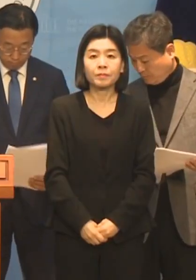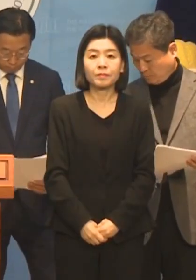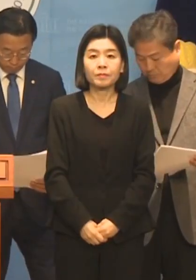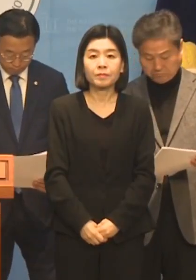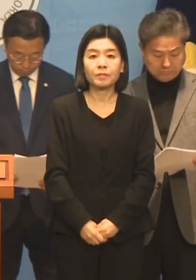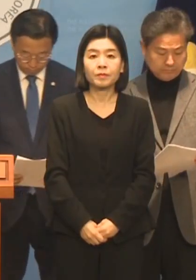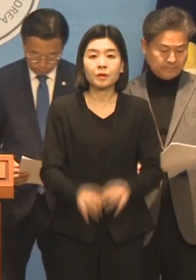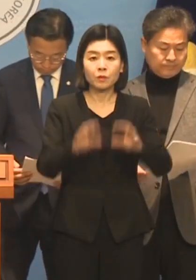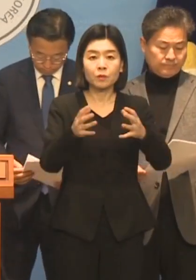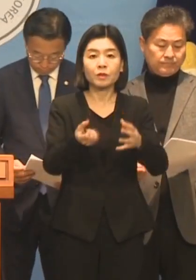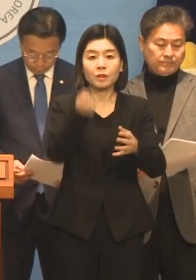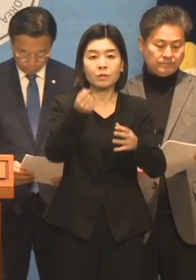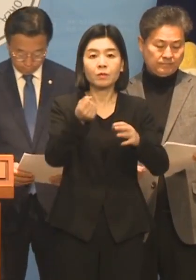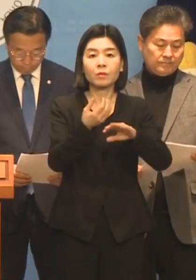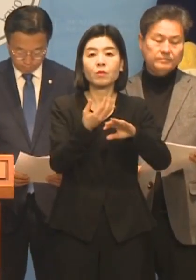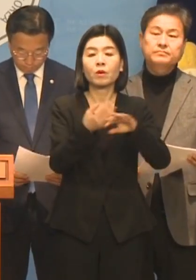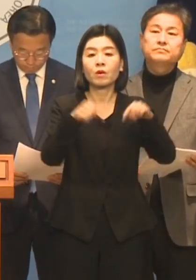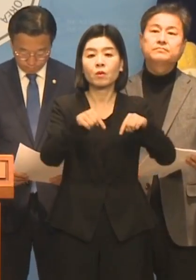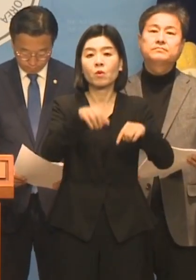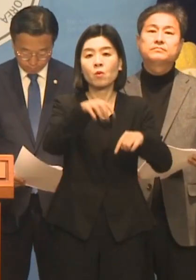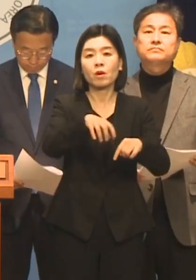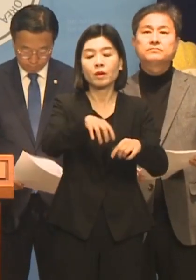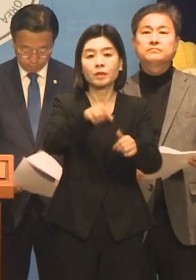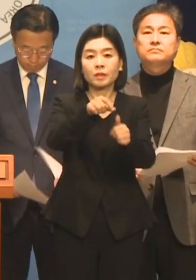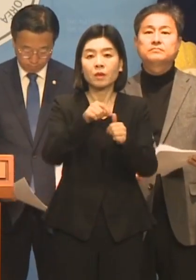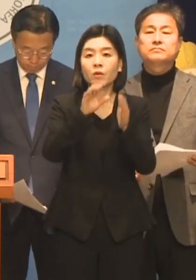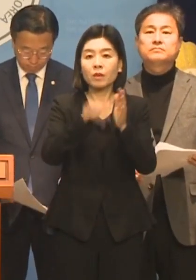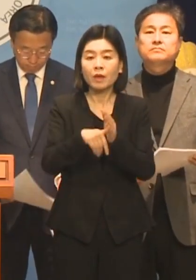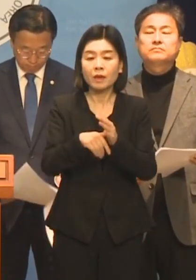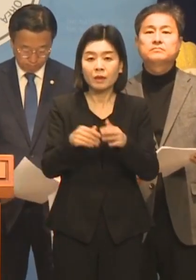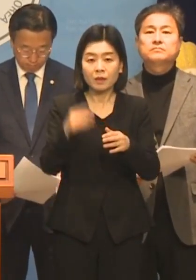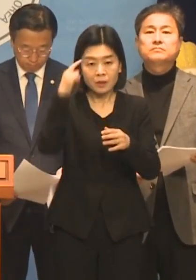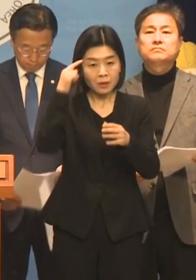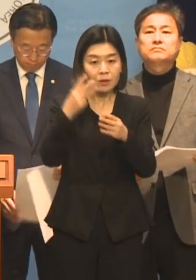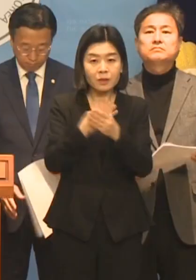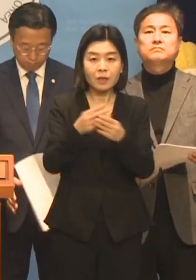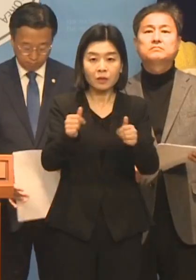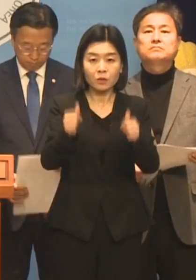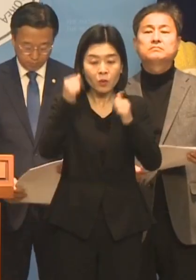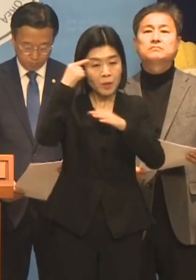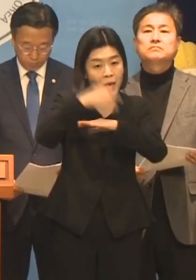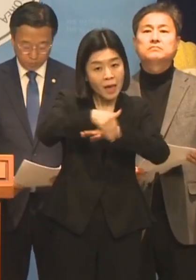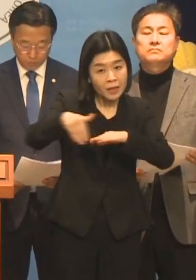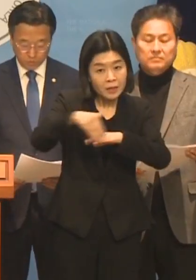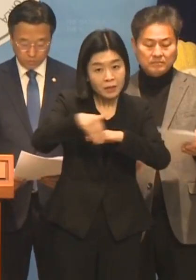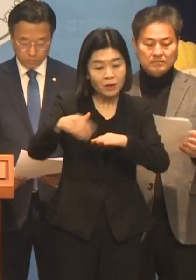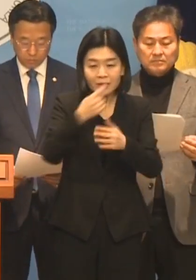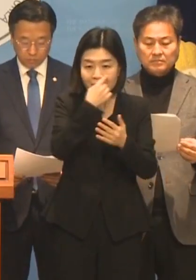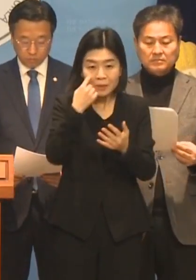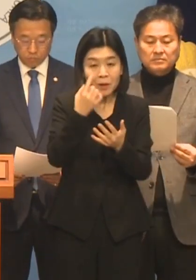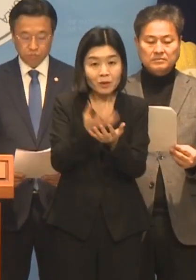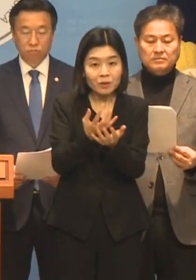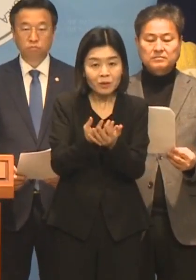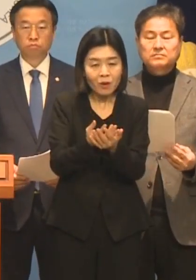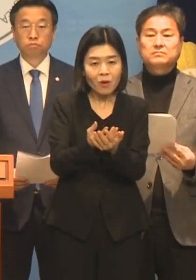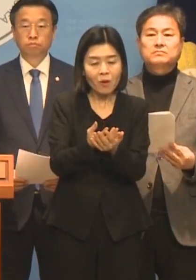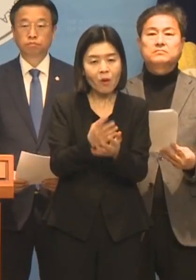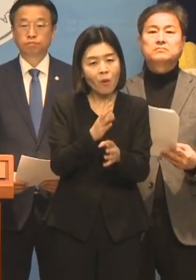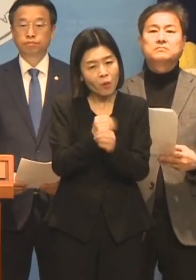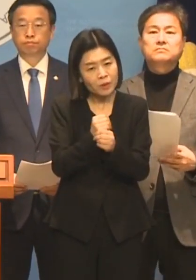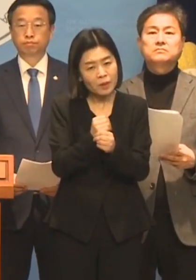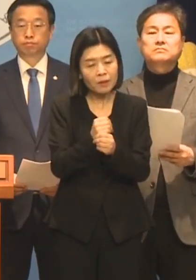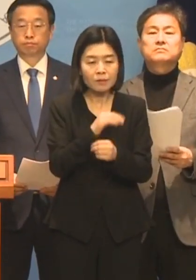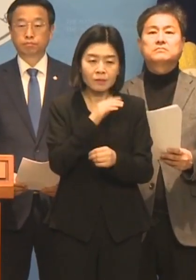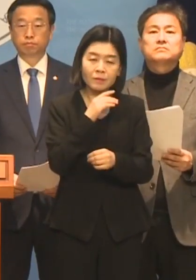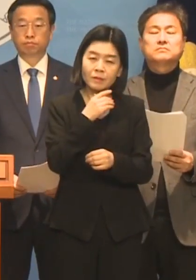대표적으로 국립외교원 채용 당시 제출한 석사 졸업 예정 증명서 발급 일자가 굉장히 의심스럽습니다. 통상